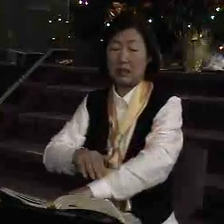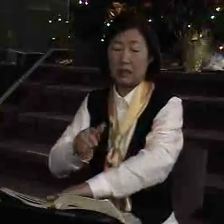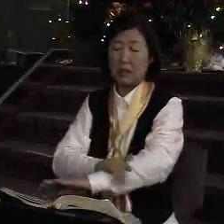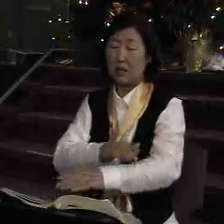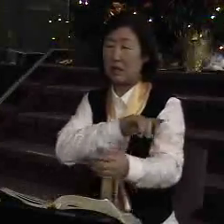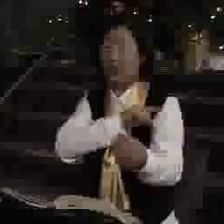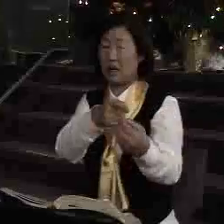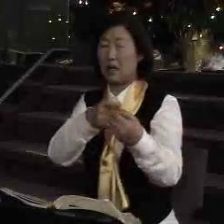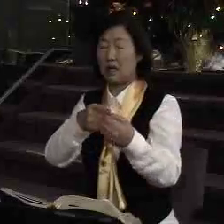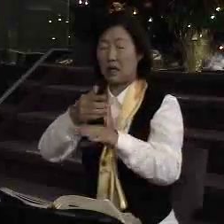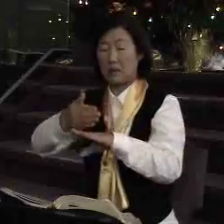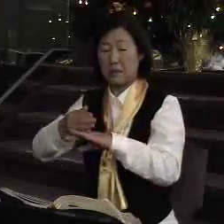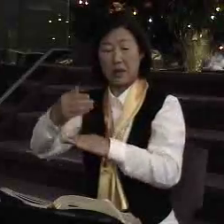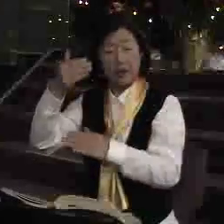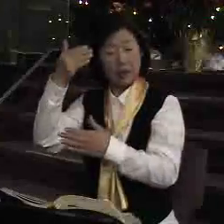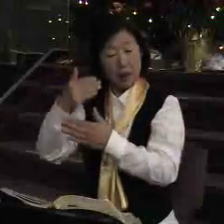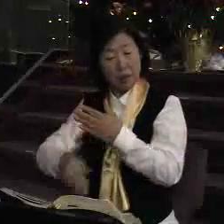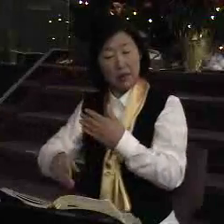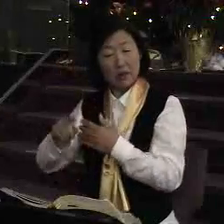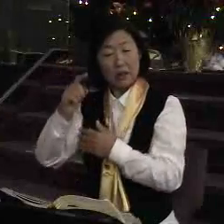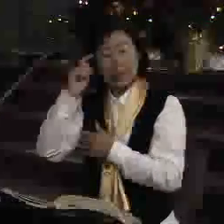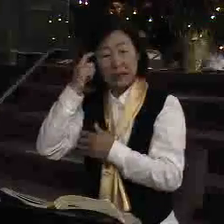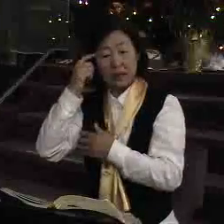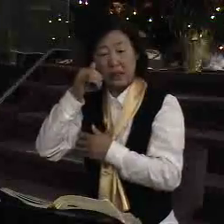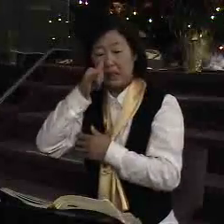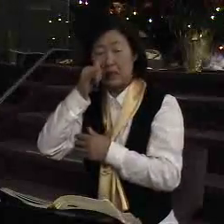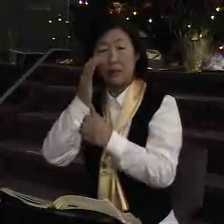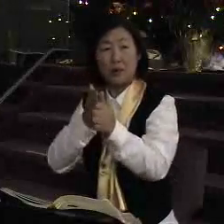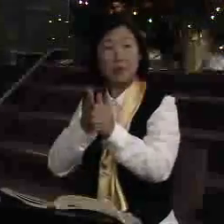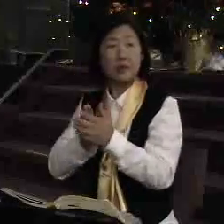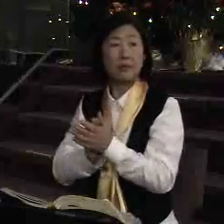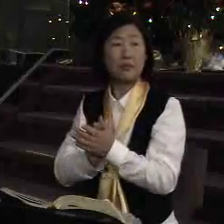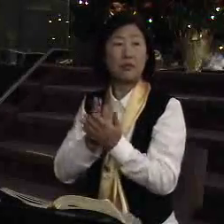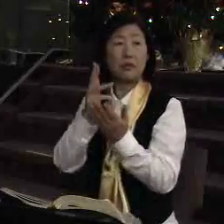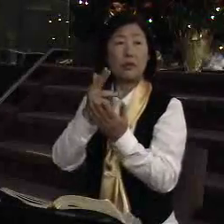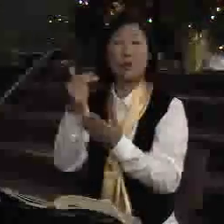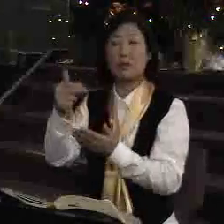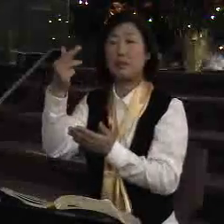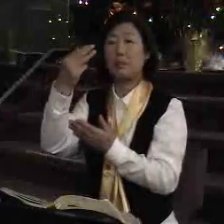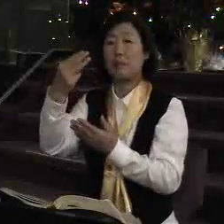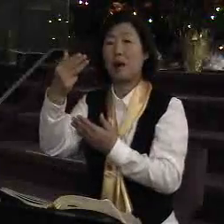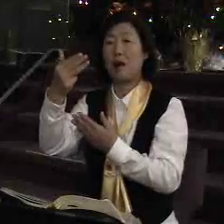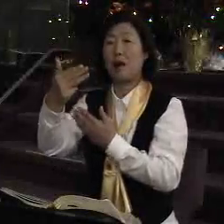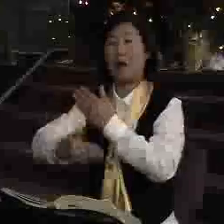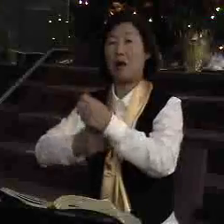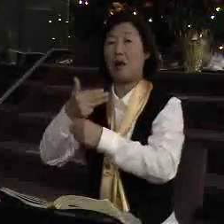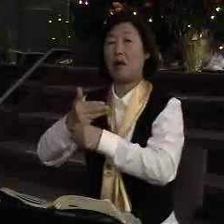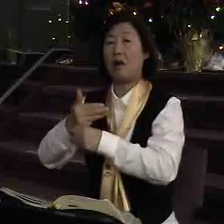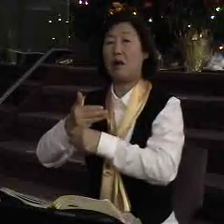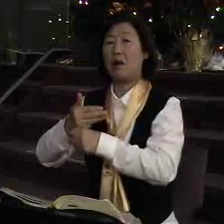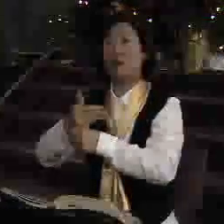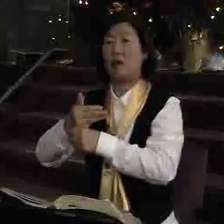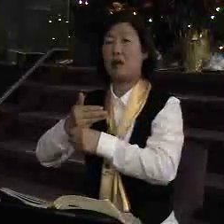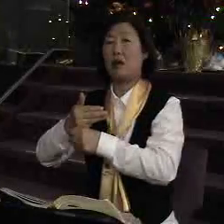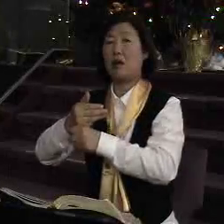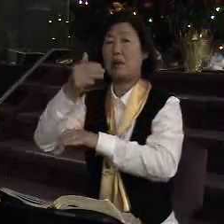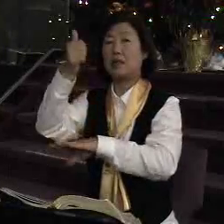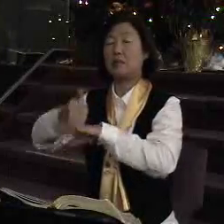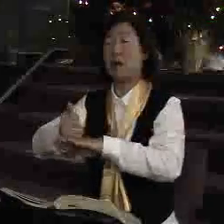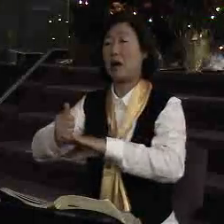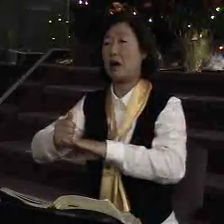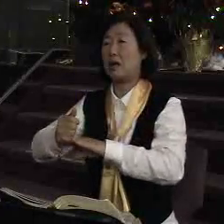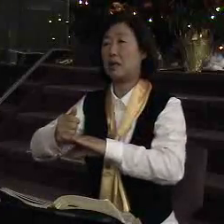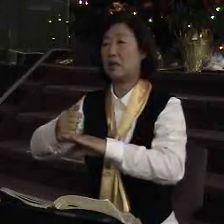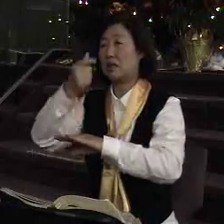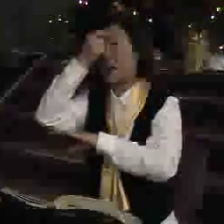남는 2008년도 보내실 수 있기를 바랍니다. 2008년을 주안에서 마무리하고 새해 첫 시간을 하나님께 드리는 송구영신 예배가